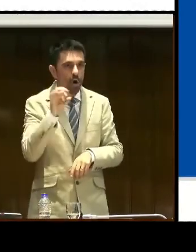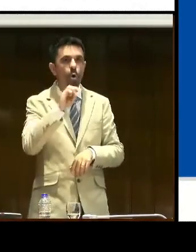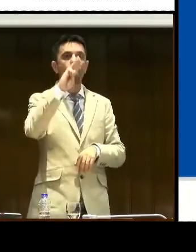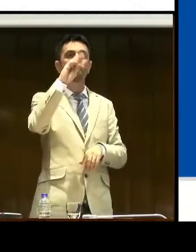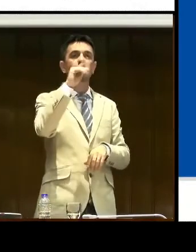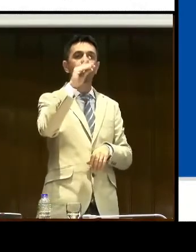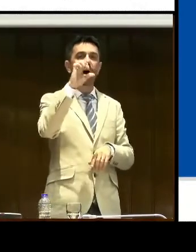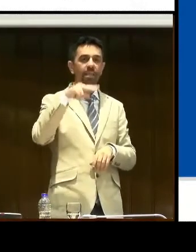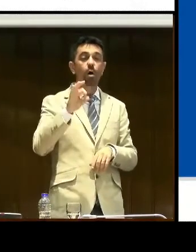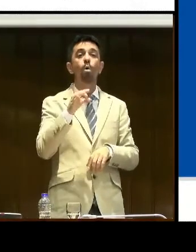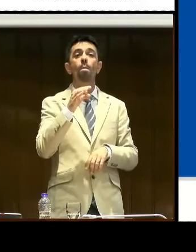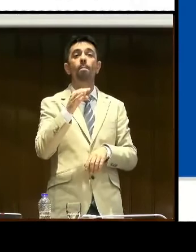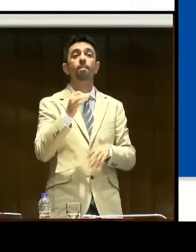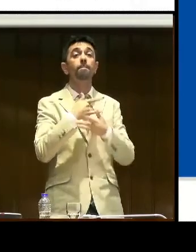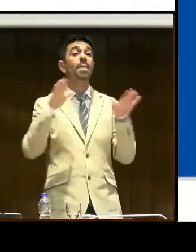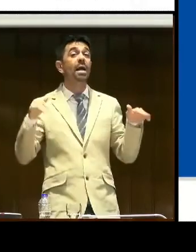María Ángeles Rodríguez.